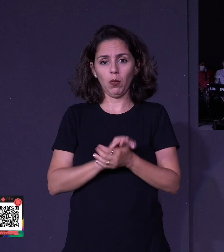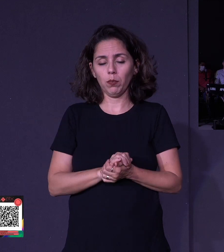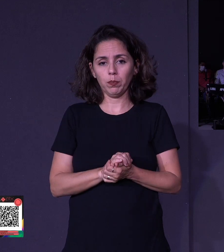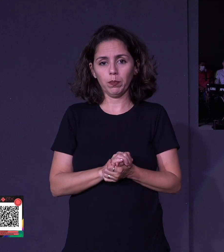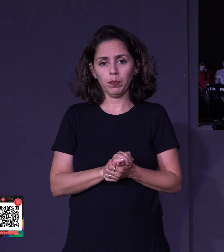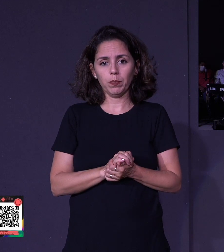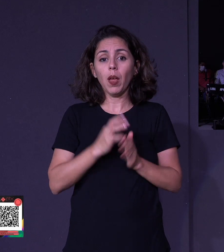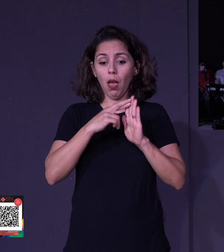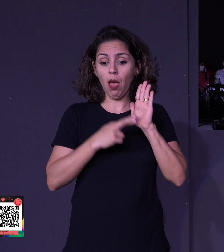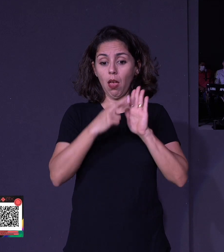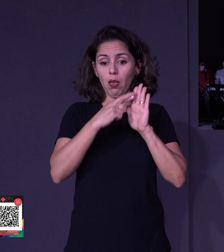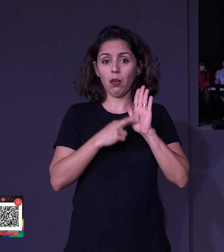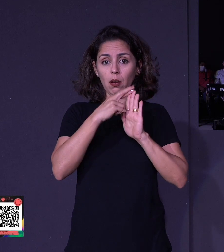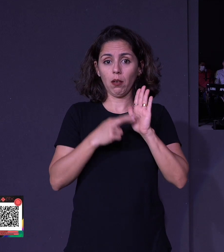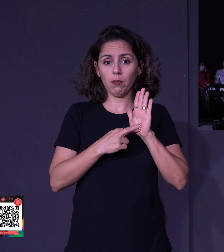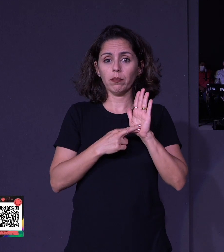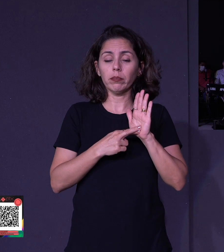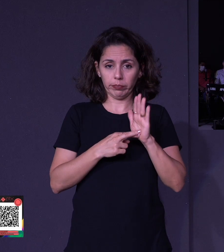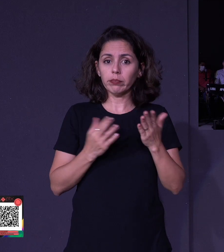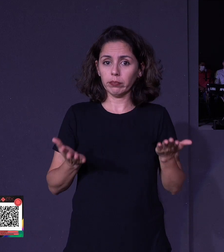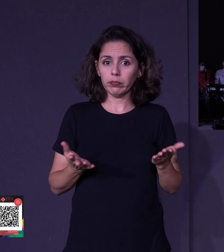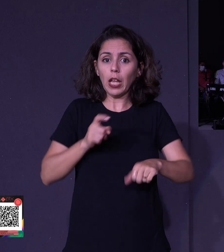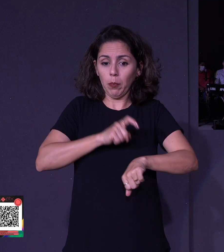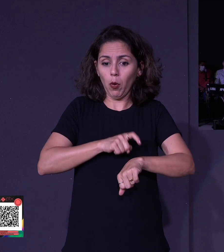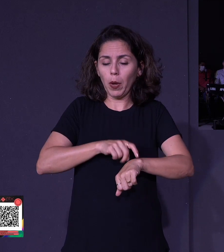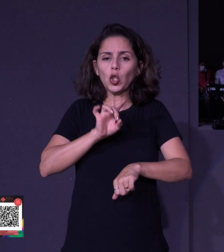Então, é regra pra gente. Tem momento que só sou eu e ela.